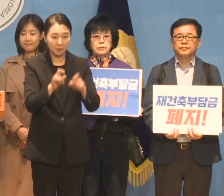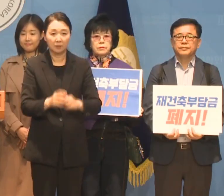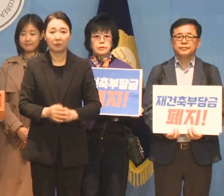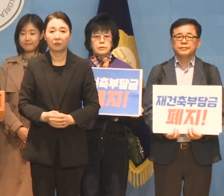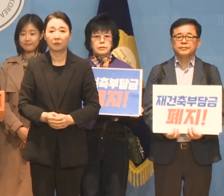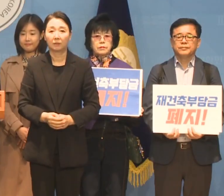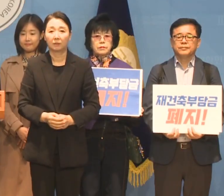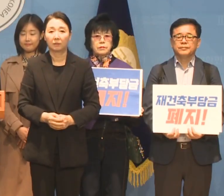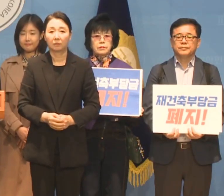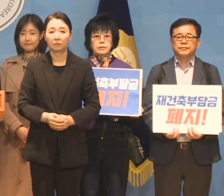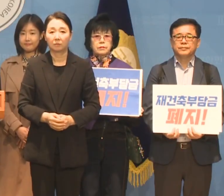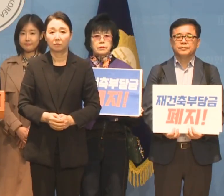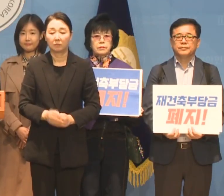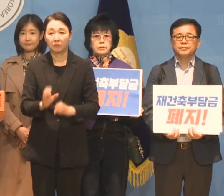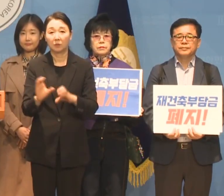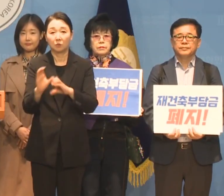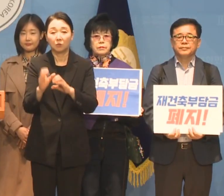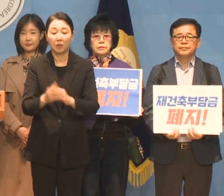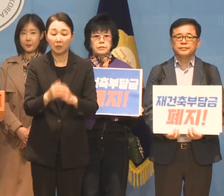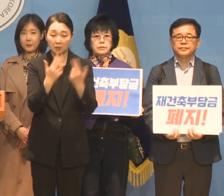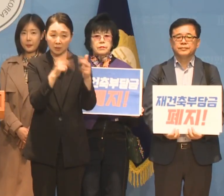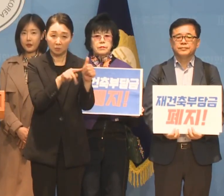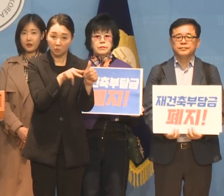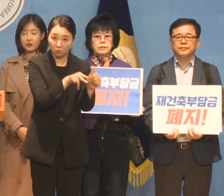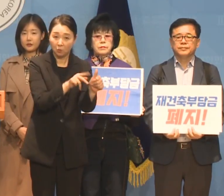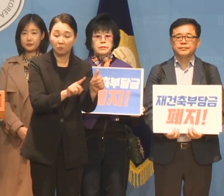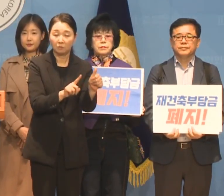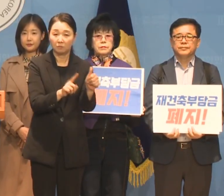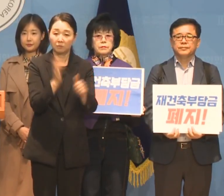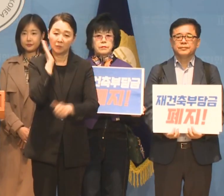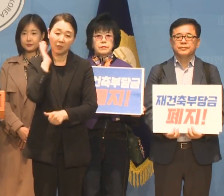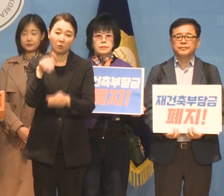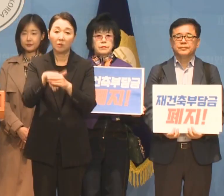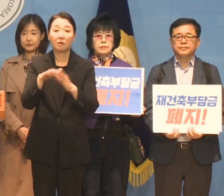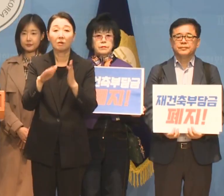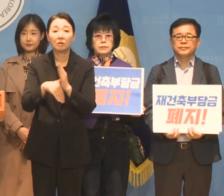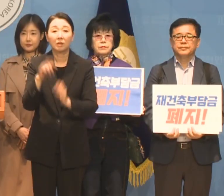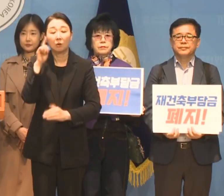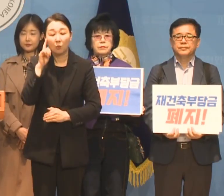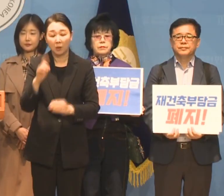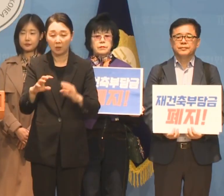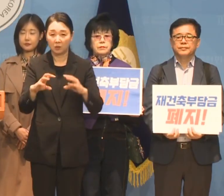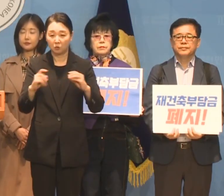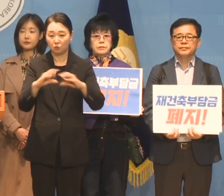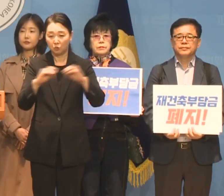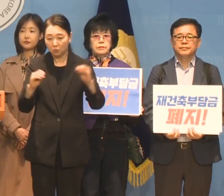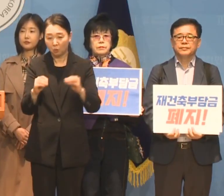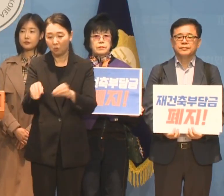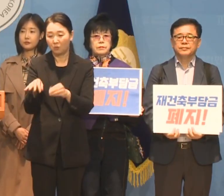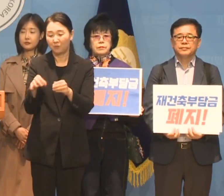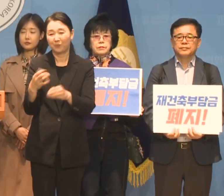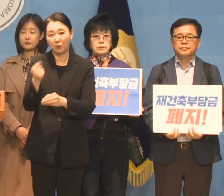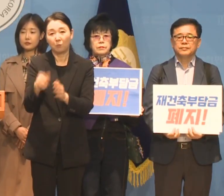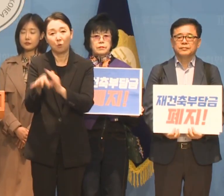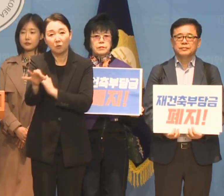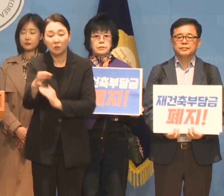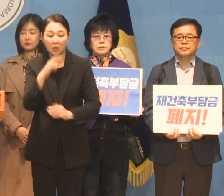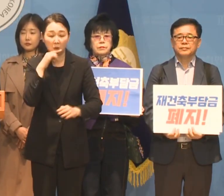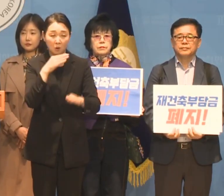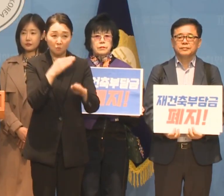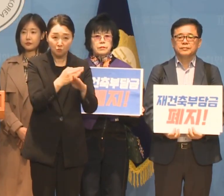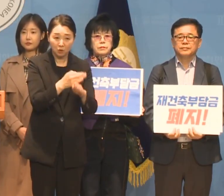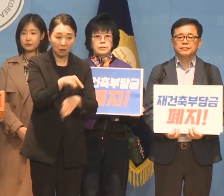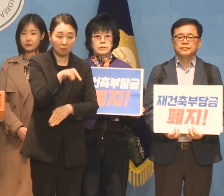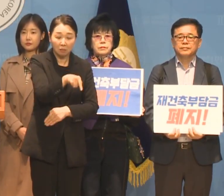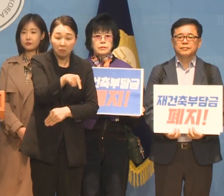없습니다. 더 나아가 이재명 후보는 지난 대선 당시 국토보유세라는 공산주의 국가들조차